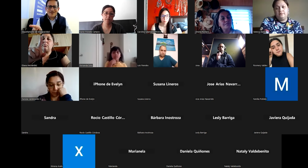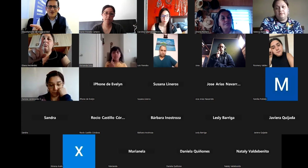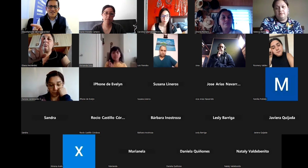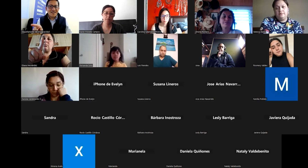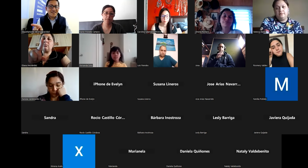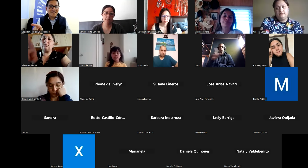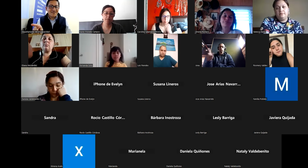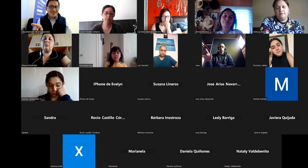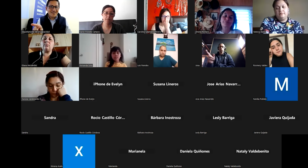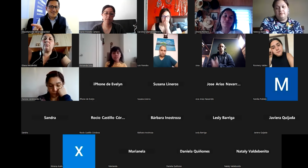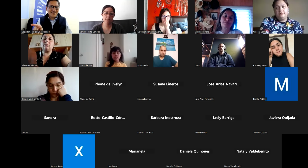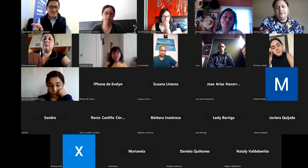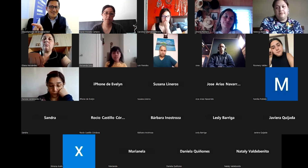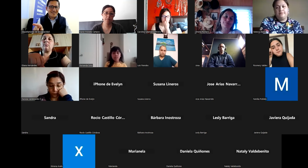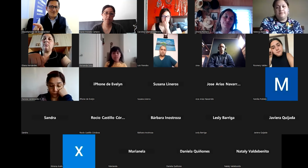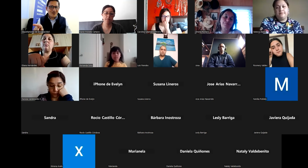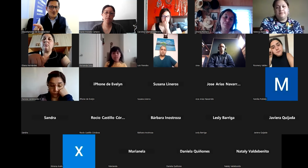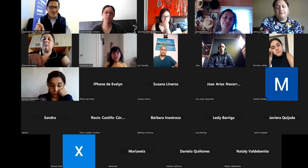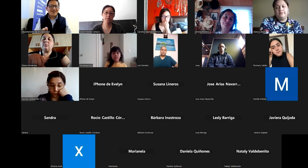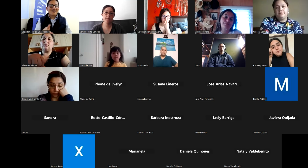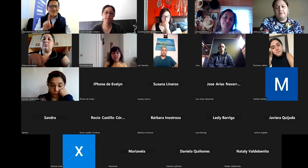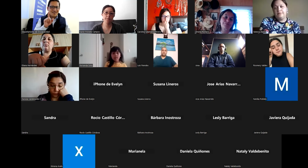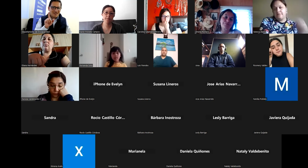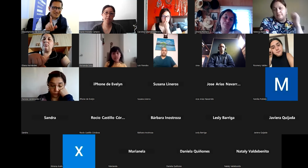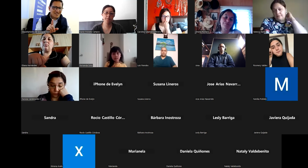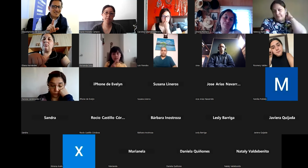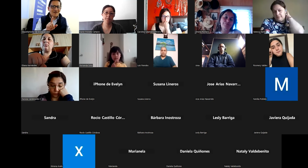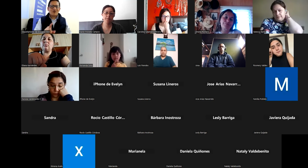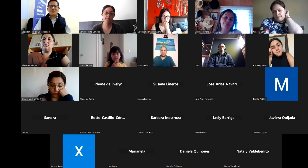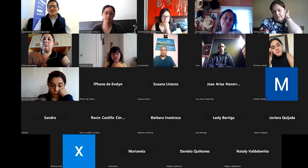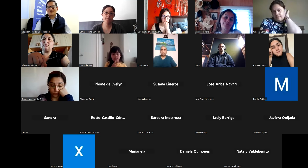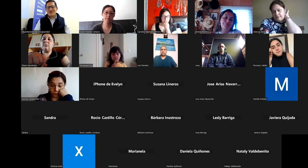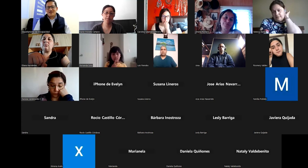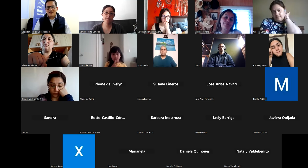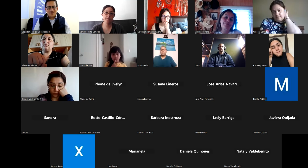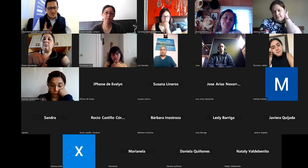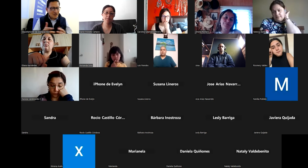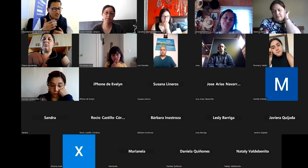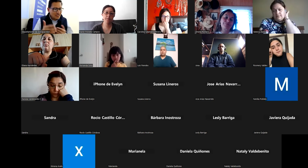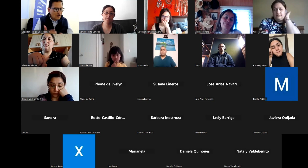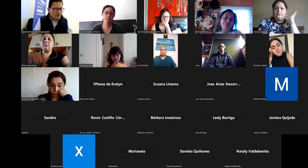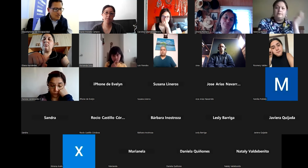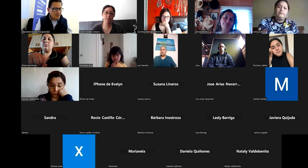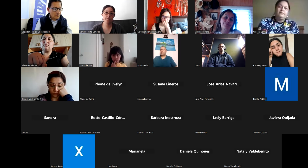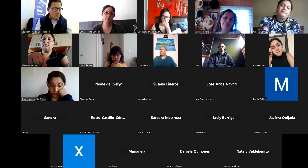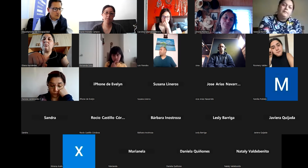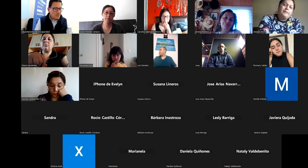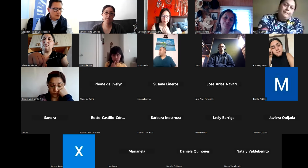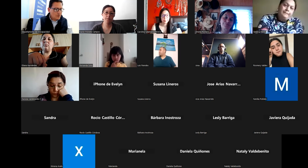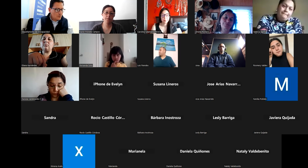no dije el tienen y cambié el orden y enfaticé la pregunta entonces esas cositas uno las va aprendiendo con el tiempo